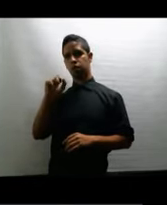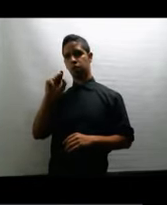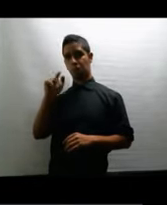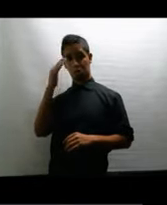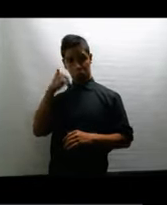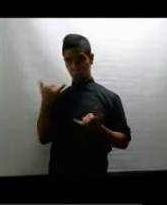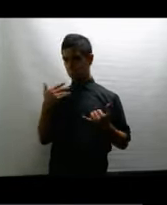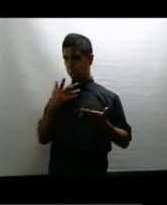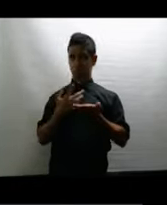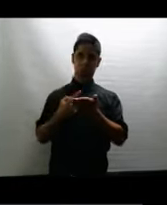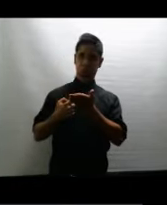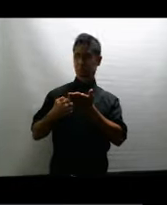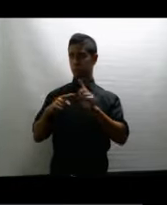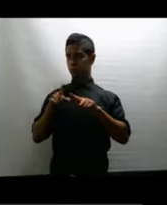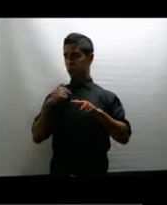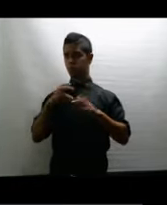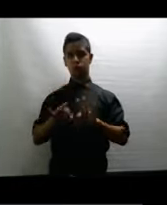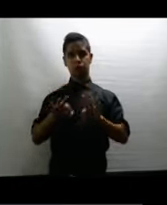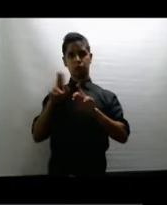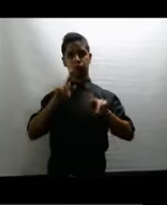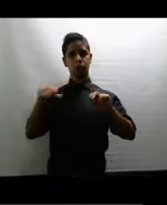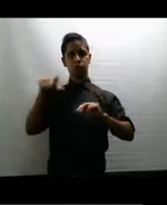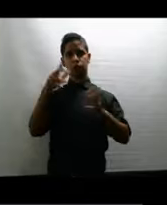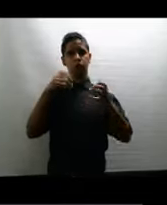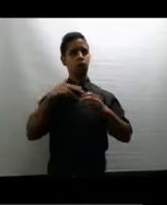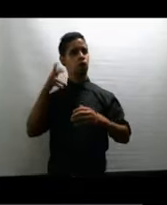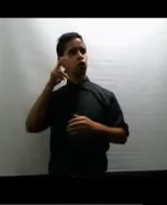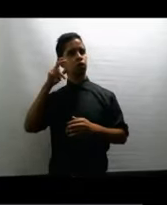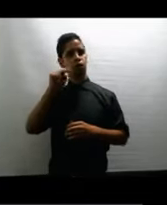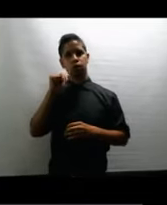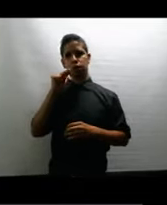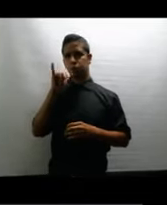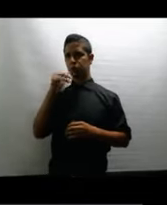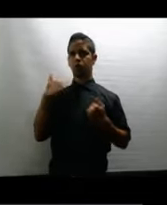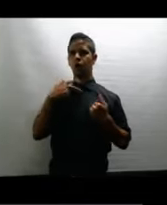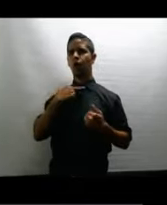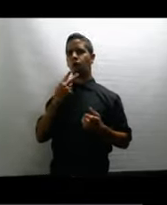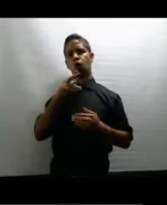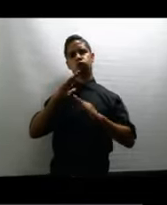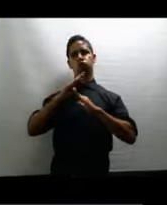Bendito sea el Señor. Para que de escuchen hecho, a Nancy, que tiene una voz extraordinaria. Ay, gracias, gracias.